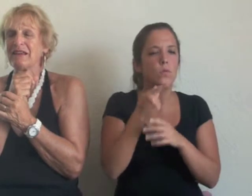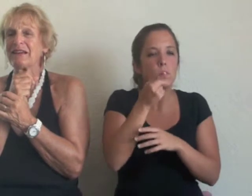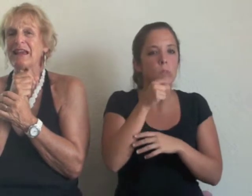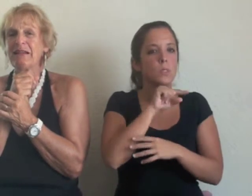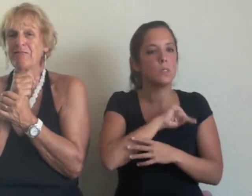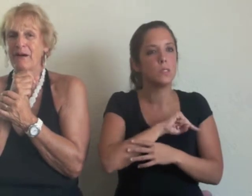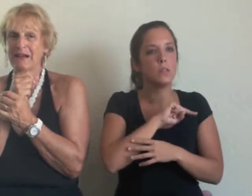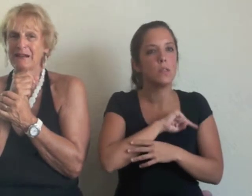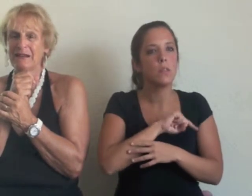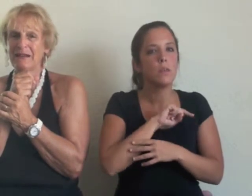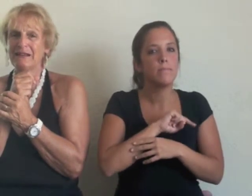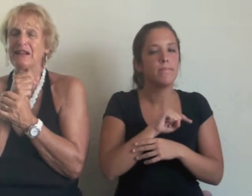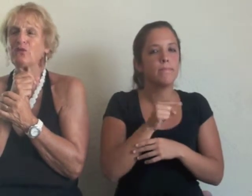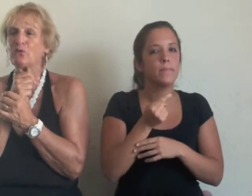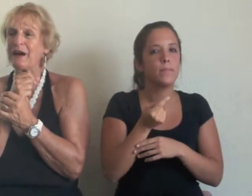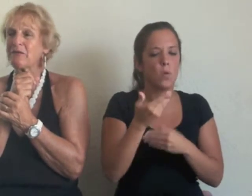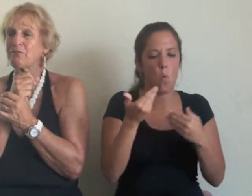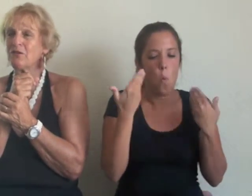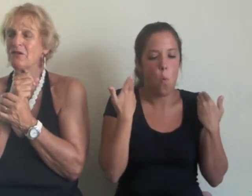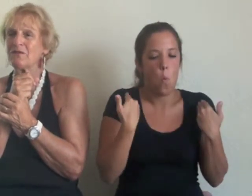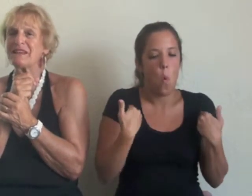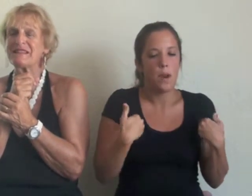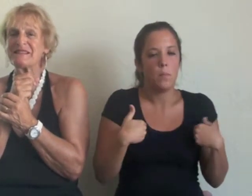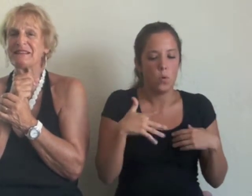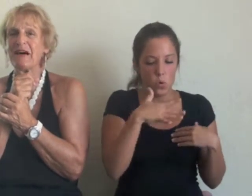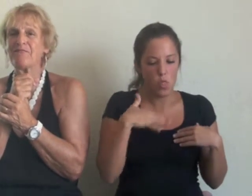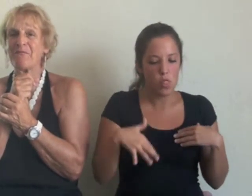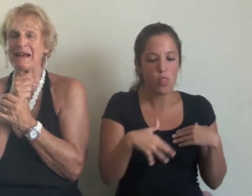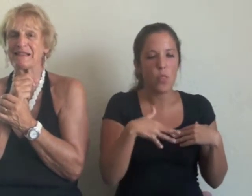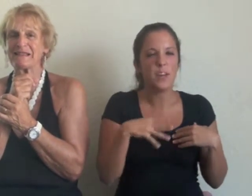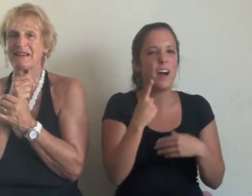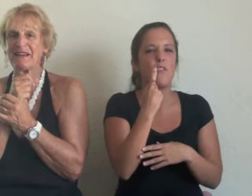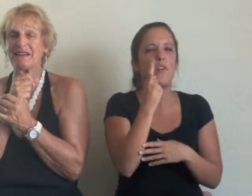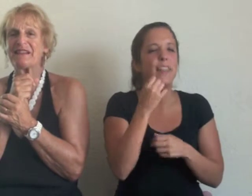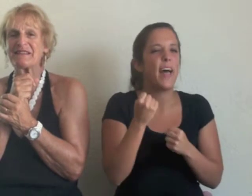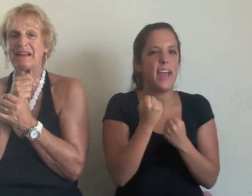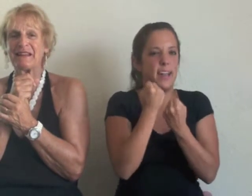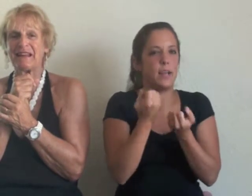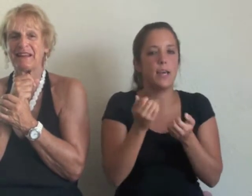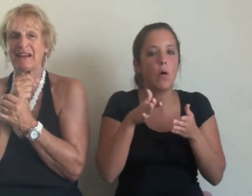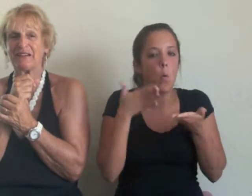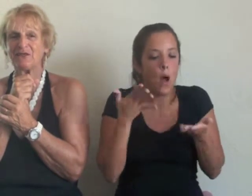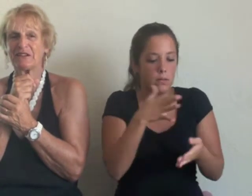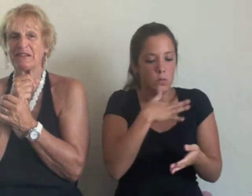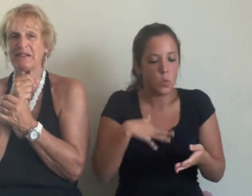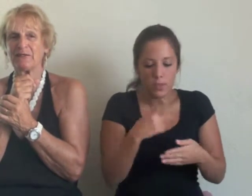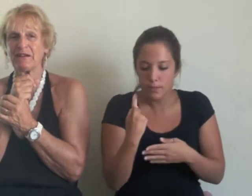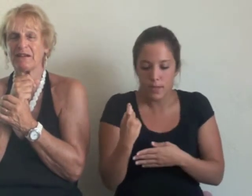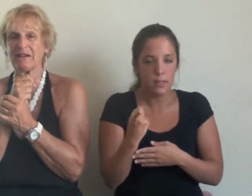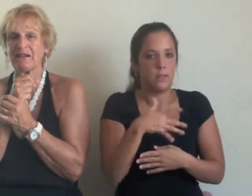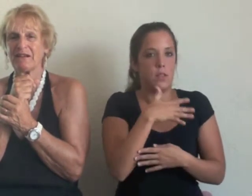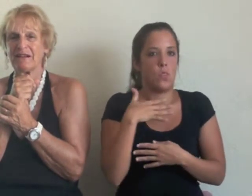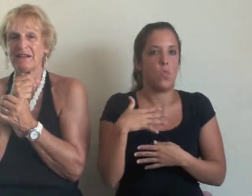siente qué parte de tu cuerpo necesita más de esta energía